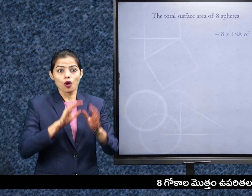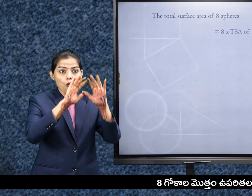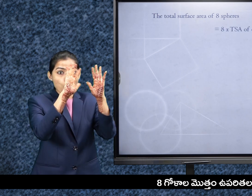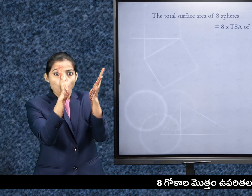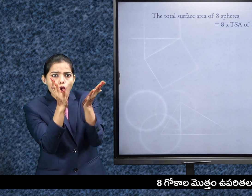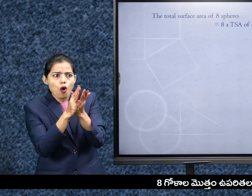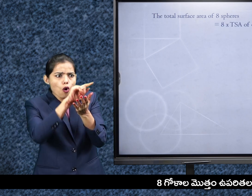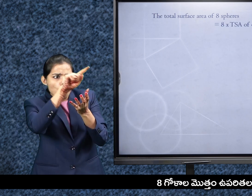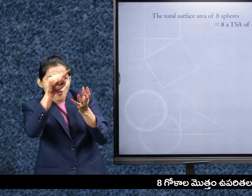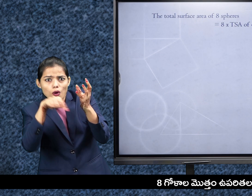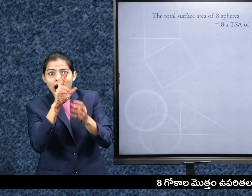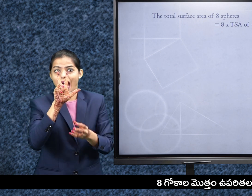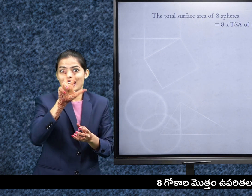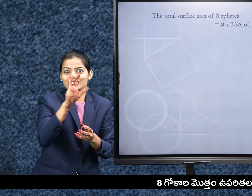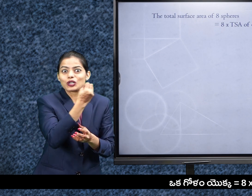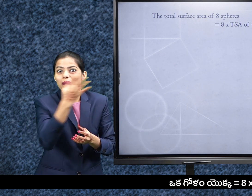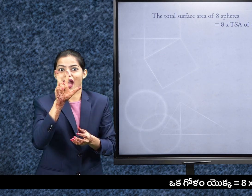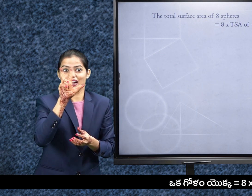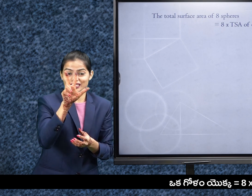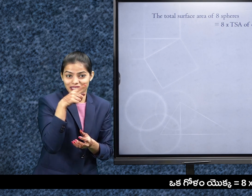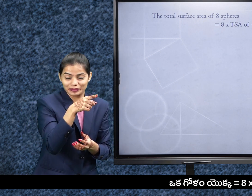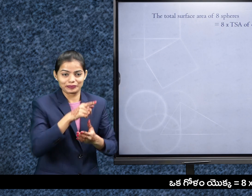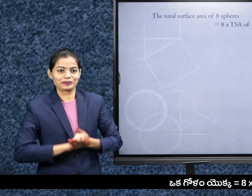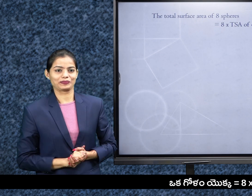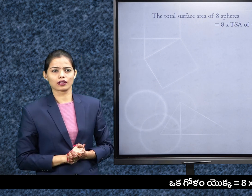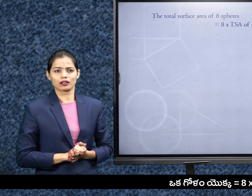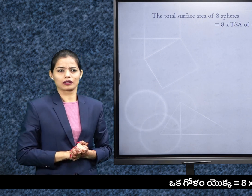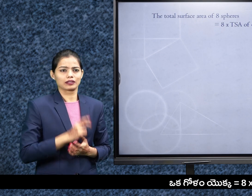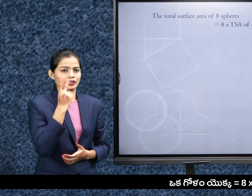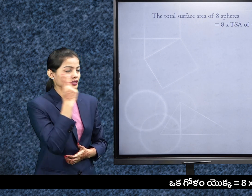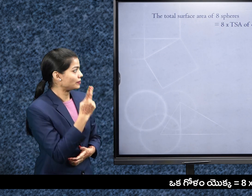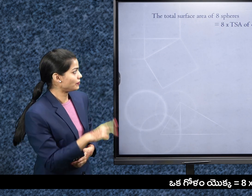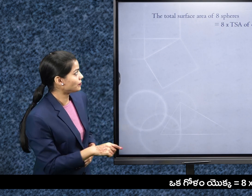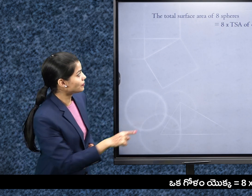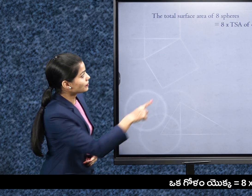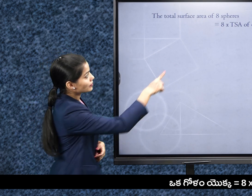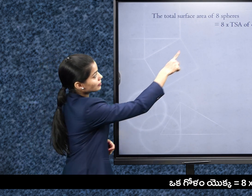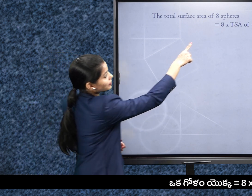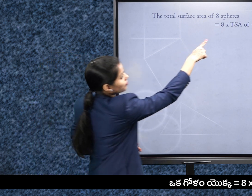8 గోళాల మొత్తం ఉపరితల వైశాల్యం ఒక గోళం యొక్క 8 ఇంటూ TSA. ఇక్కడ TSA ఎంత